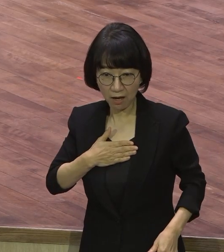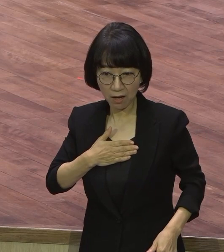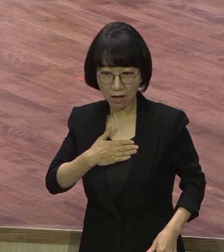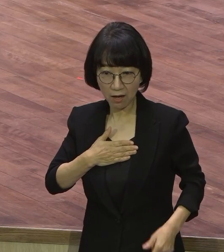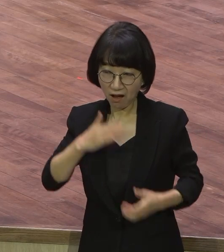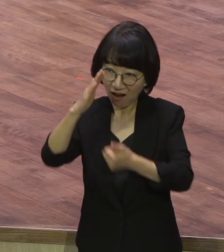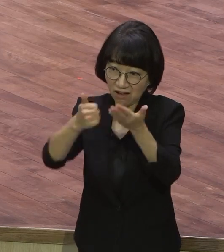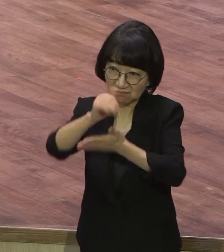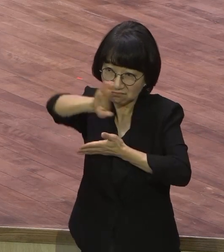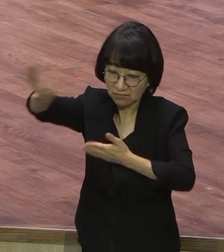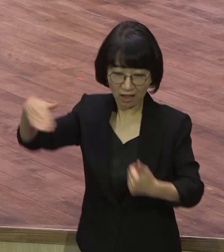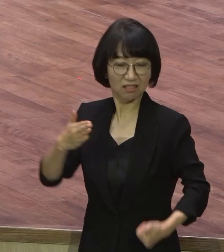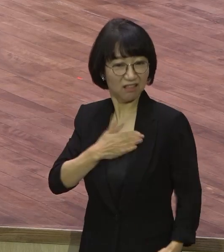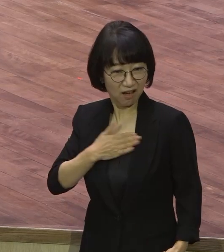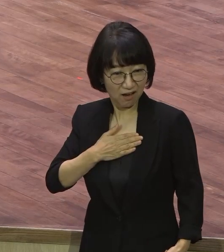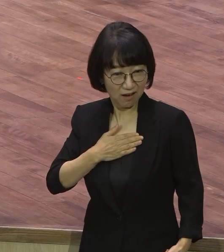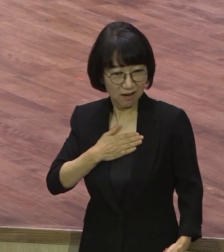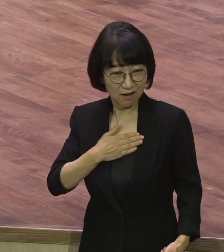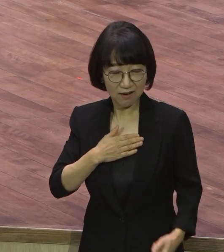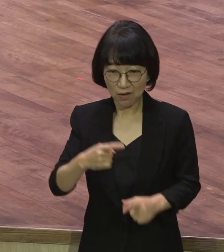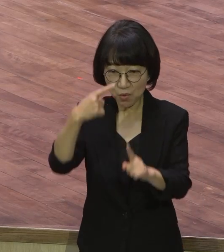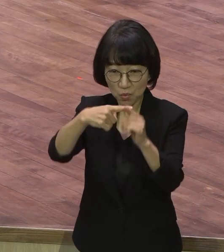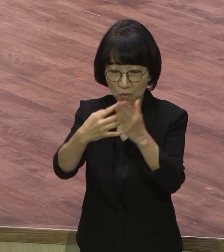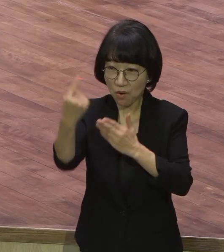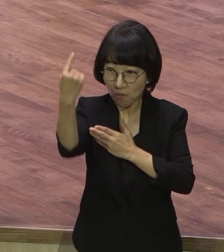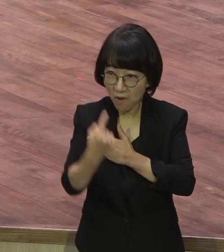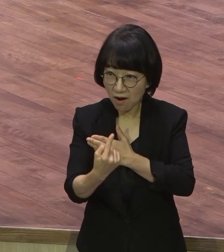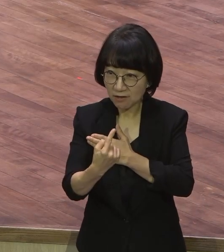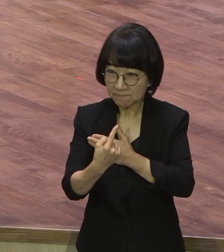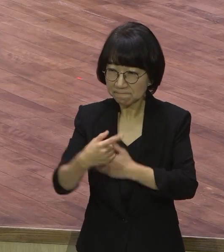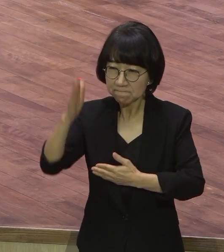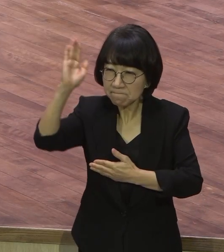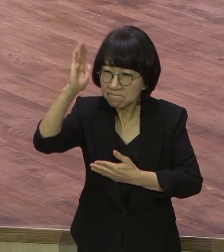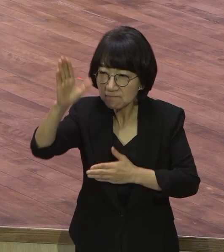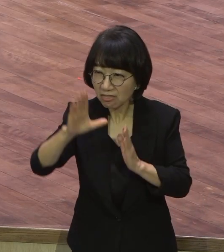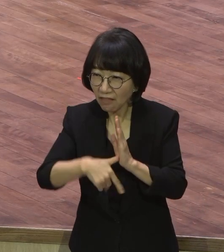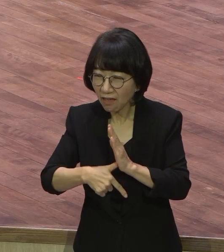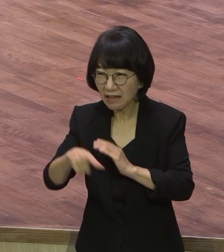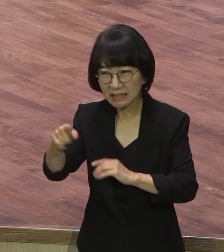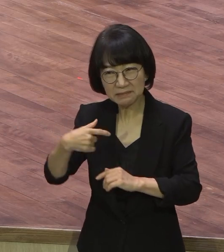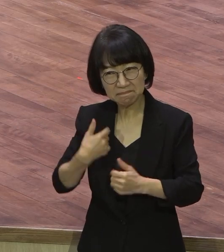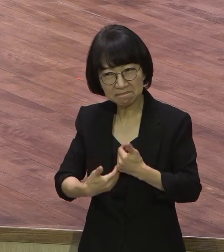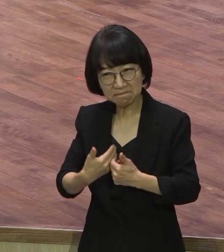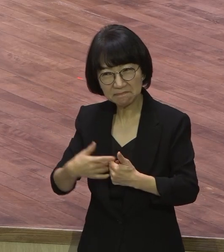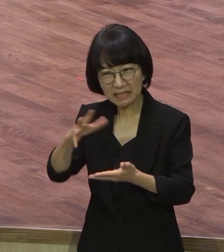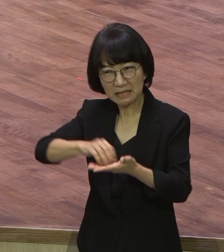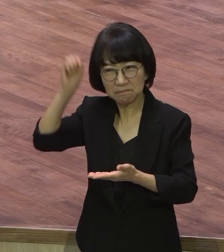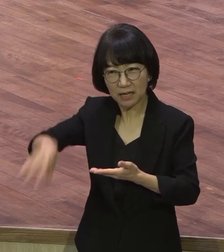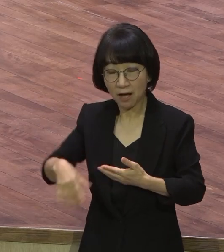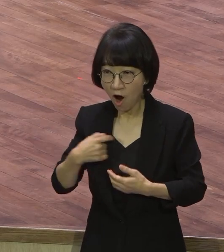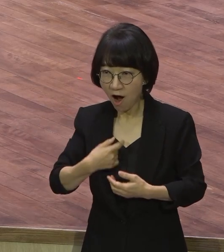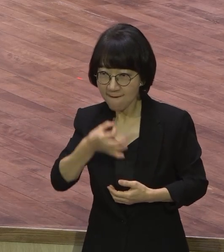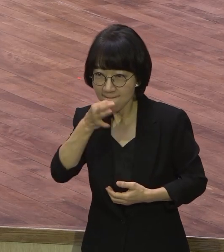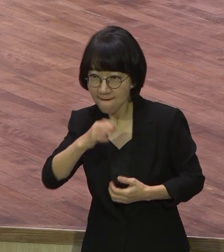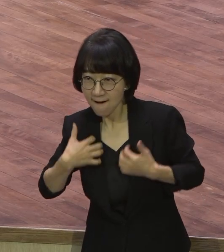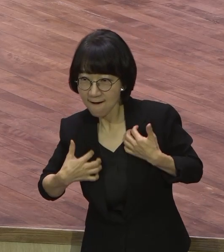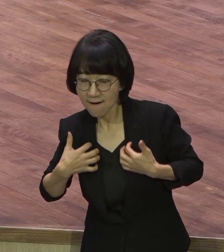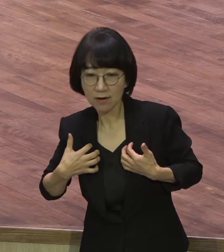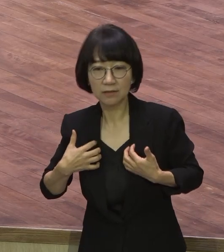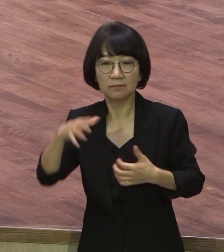심지어 교회에 나와서도 자기 중심이에요. 메시지 듣는 것도 자기 중심이에요. 내게 유익되면 받고 안주의가 안되면 안 받아.